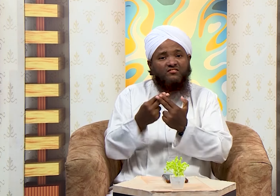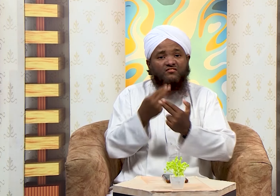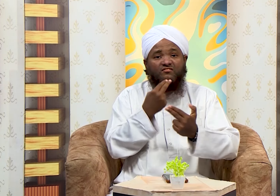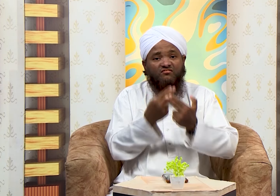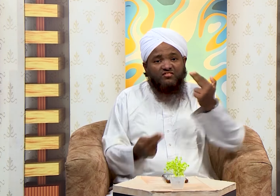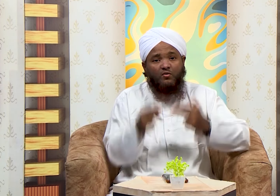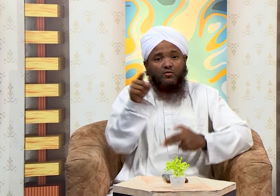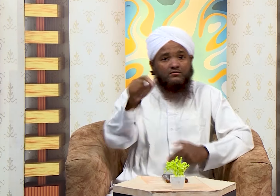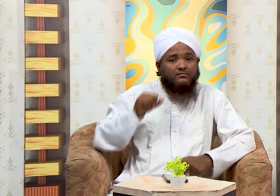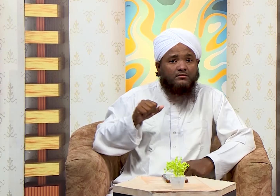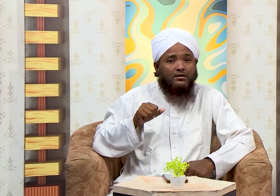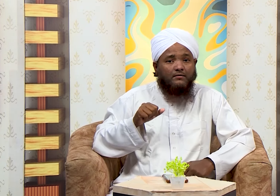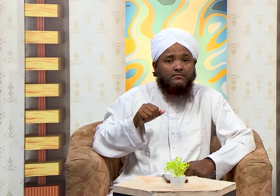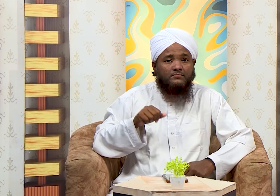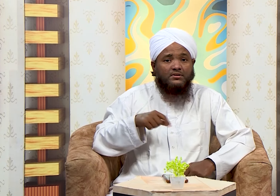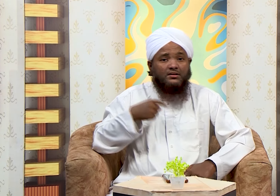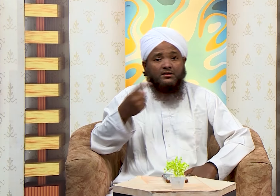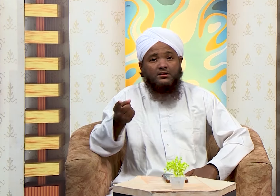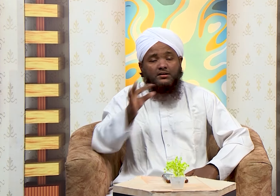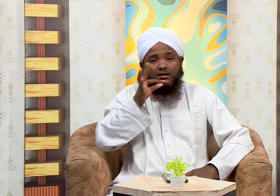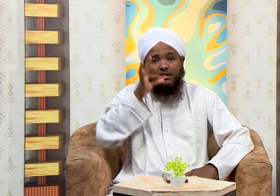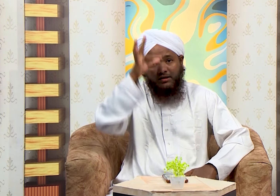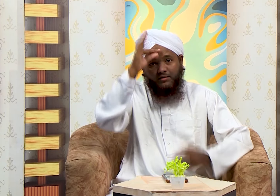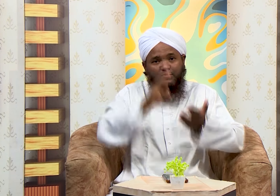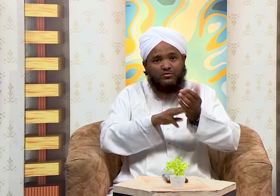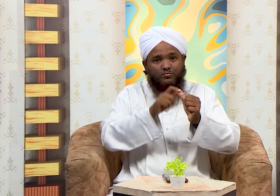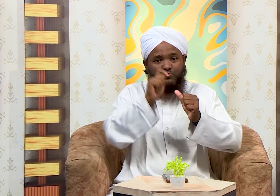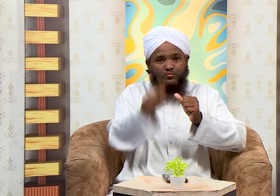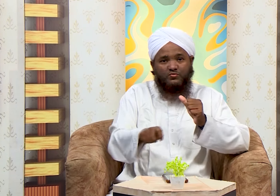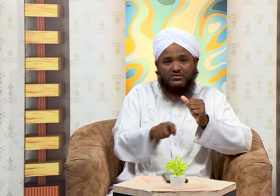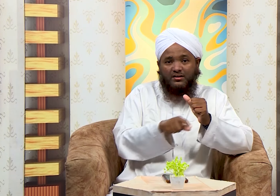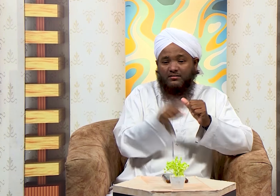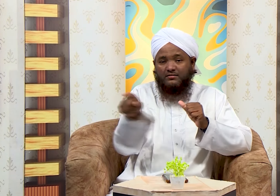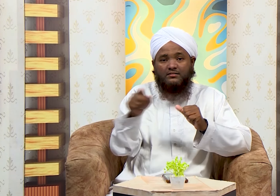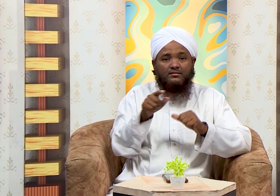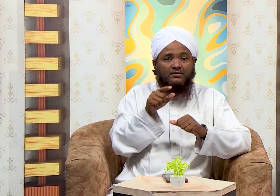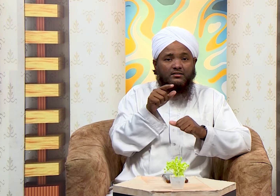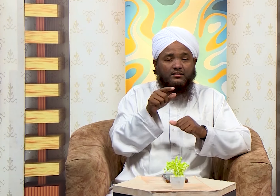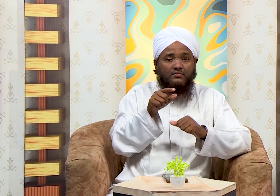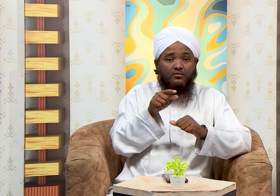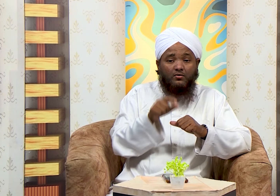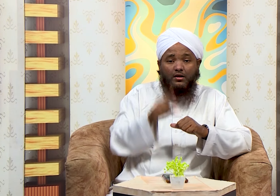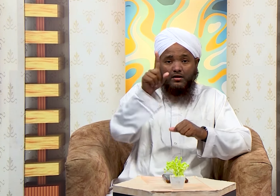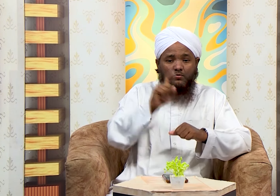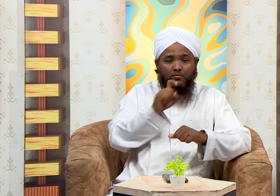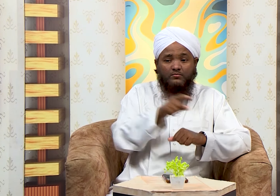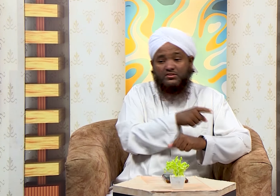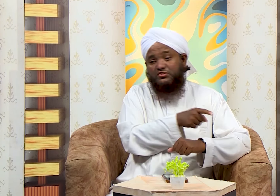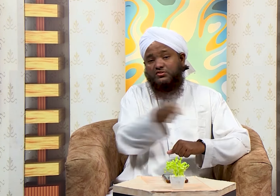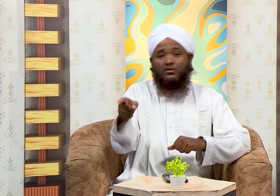حضرت سیدنا موسیٰ علیہ السلام کو اس فیرون کی طرف بھیجا گیا جو دشمن خدا ہے جو خود کو خدا